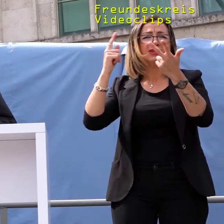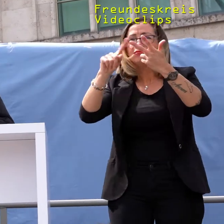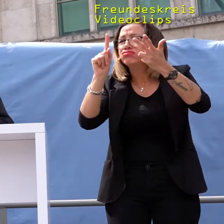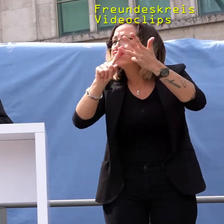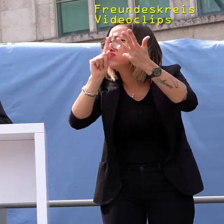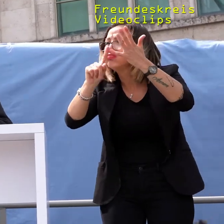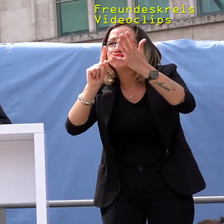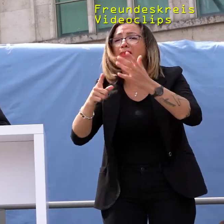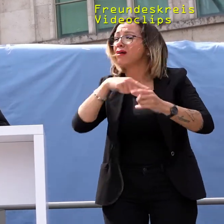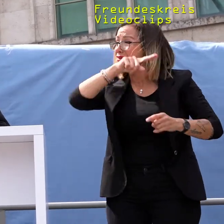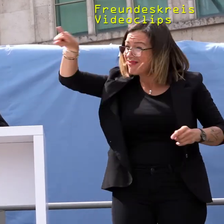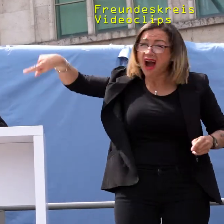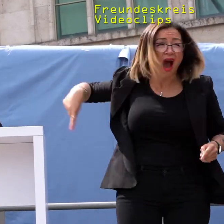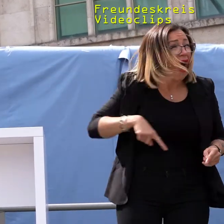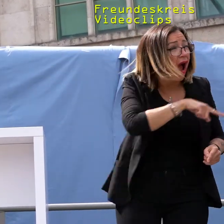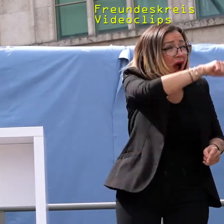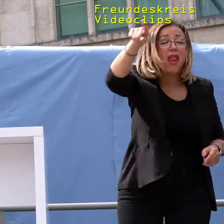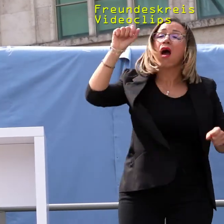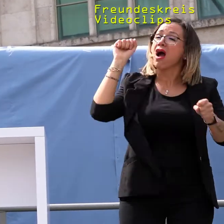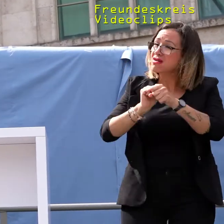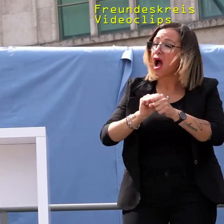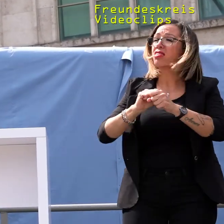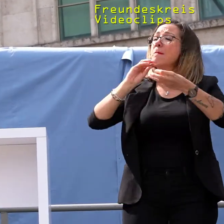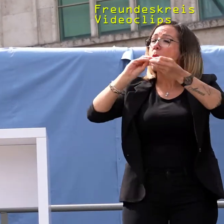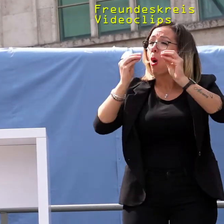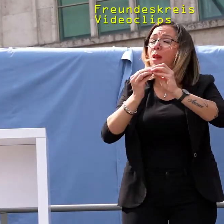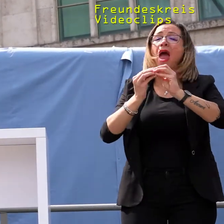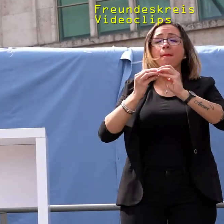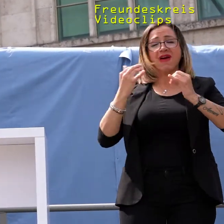des Problems beitragen.